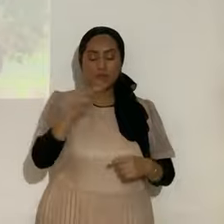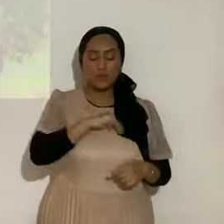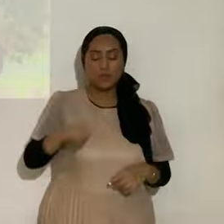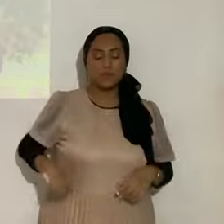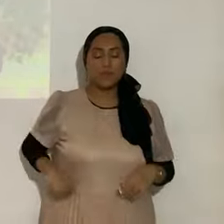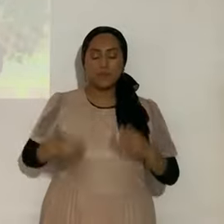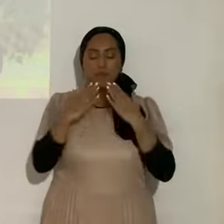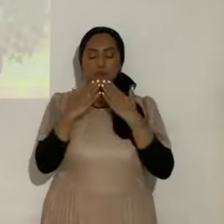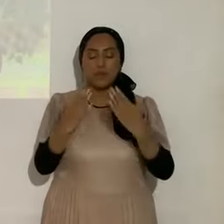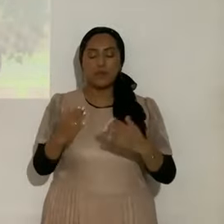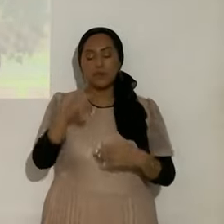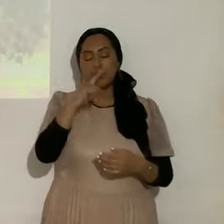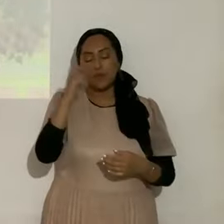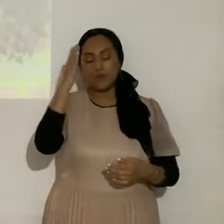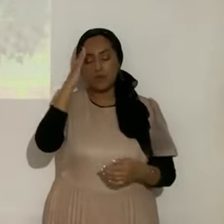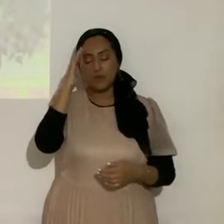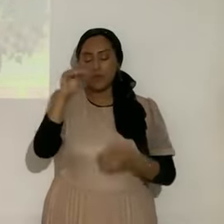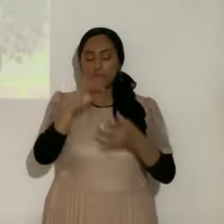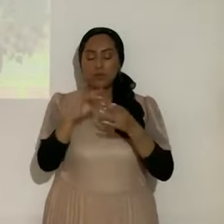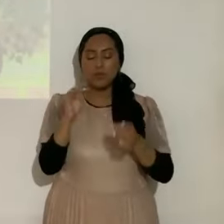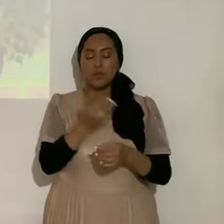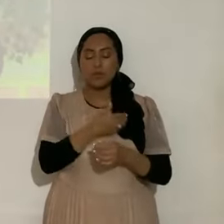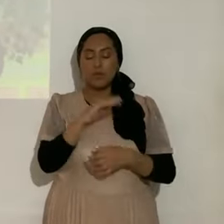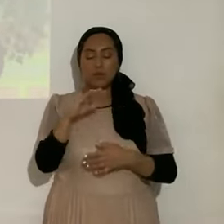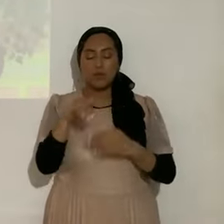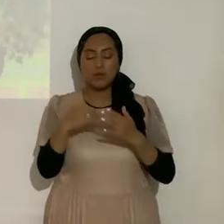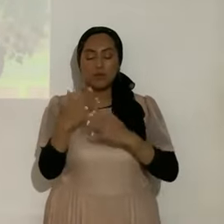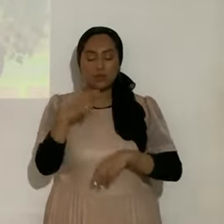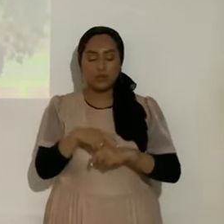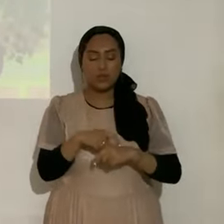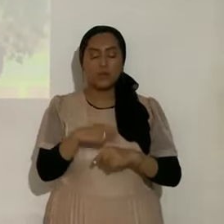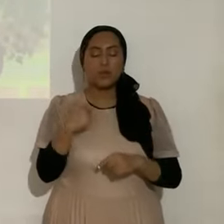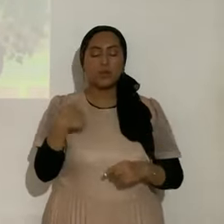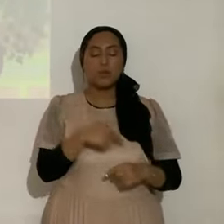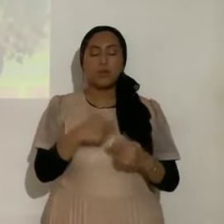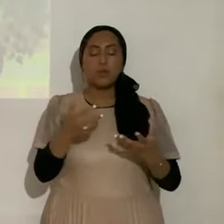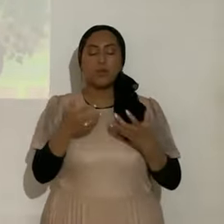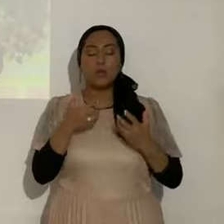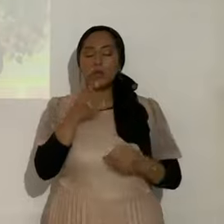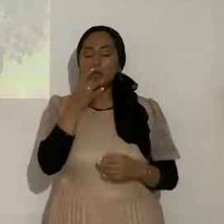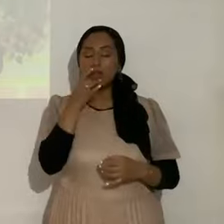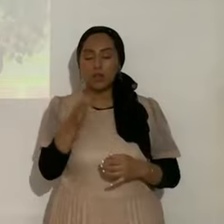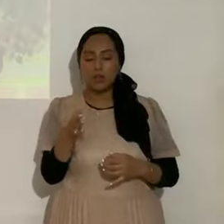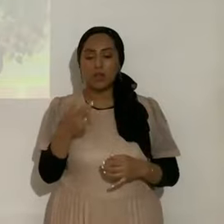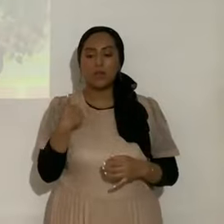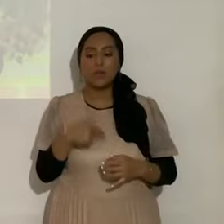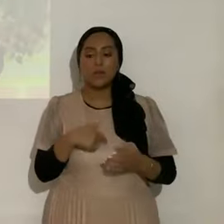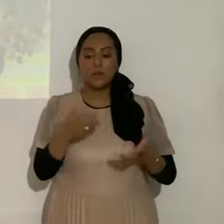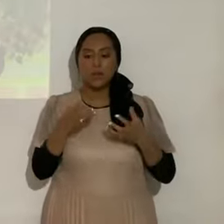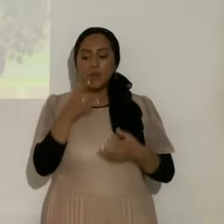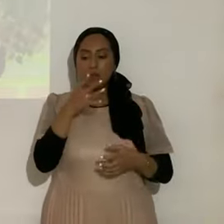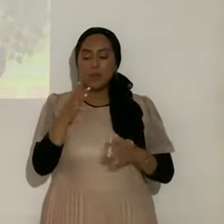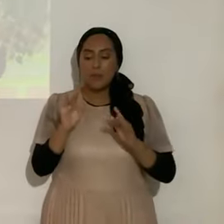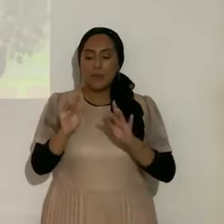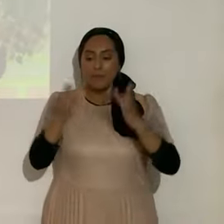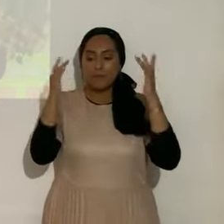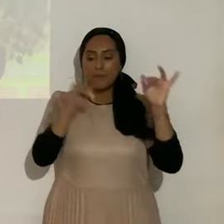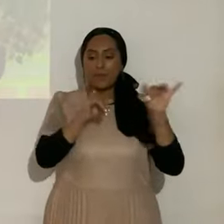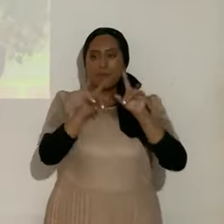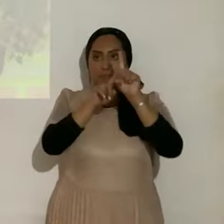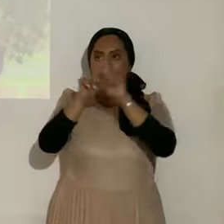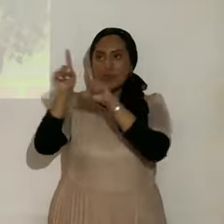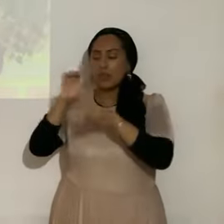porque sabemos, bendito Yahweh, que tú nos hablas en todo momento, en todo tiempo, y queremos ser luz, Padre. Ser una luz, Padre, que brille como las estrellas y